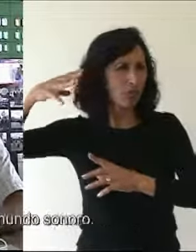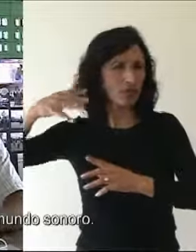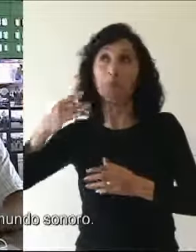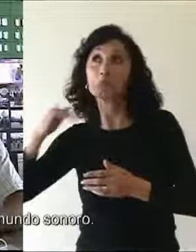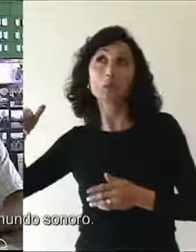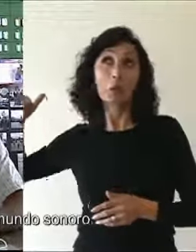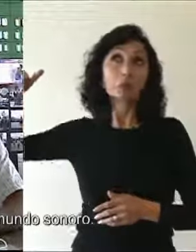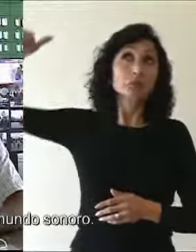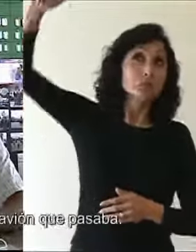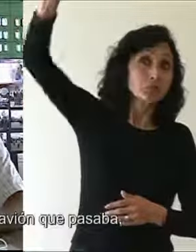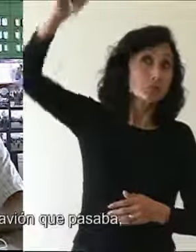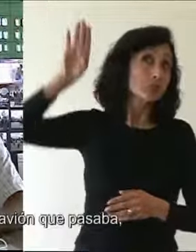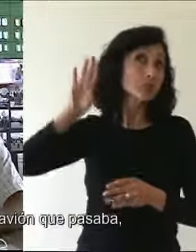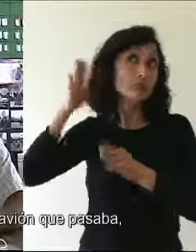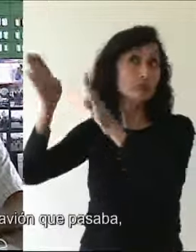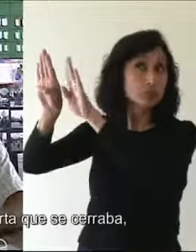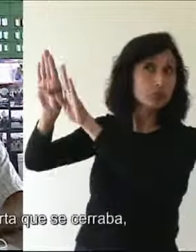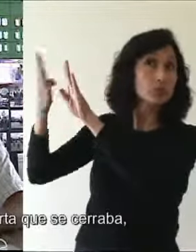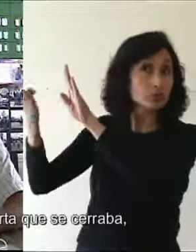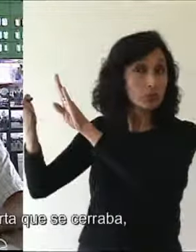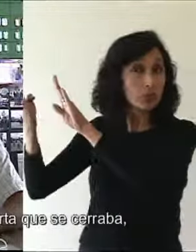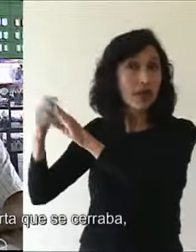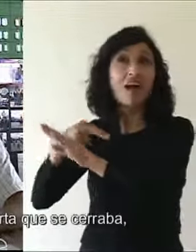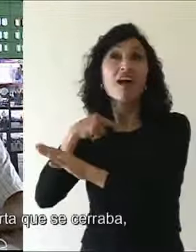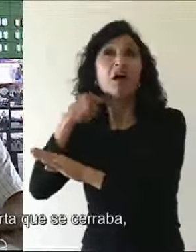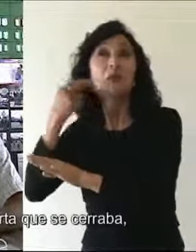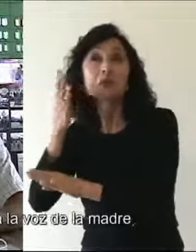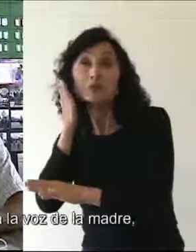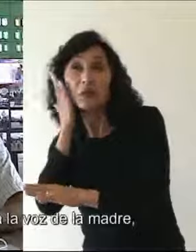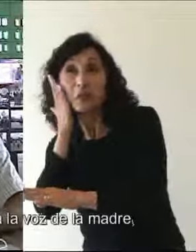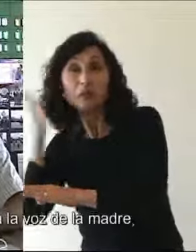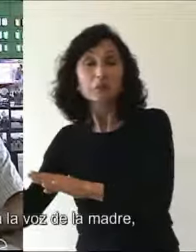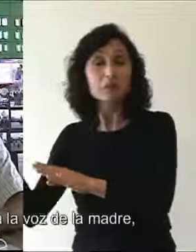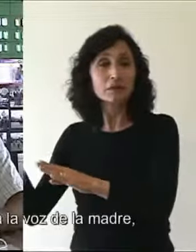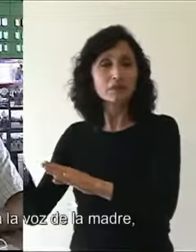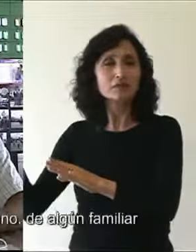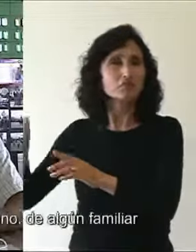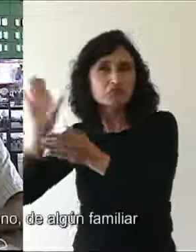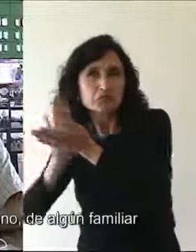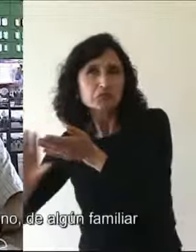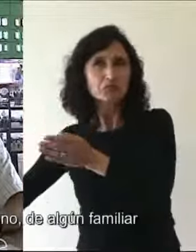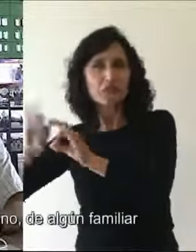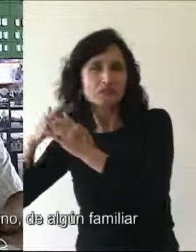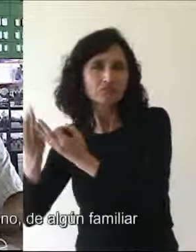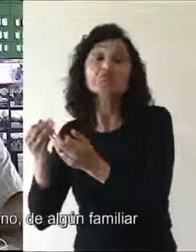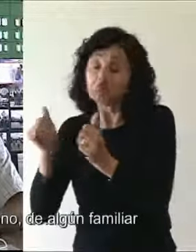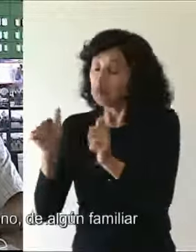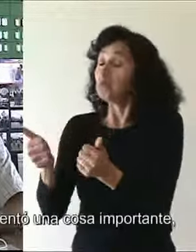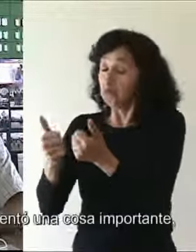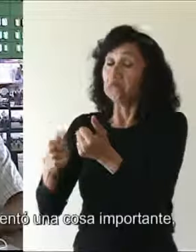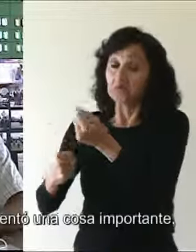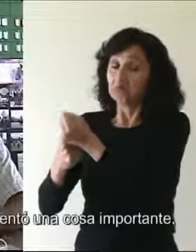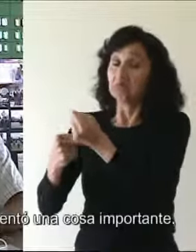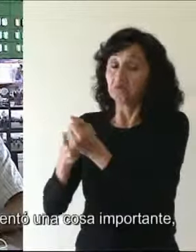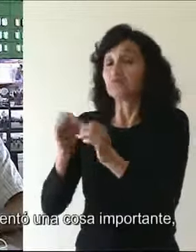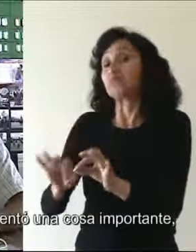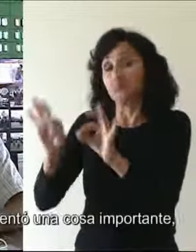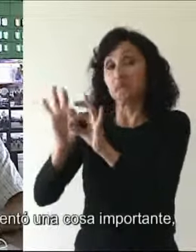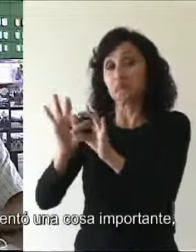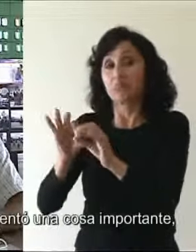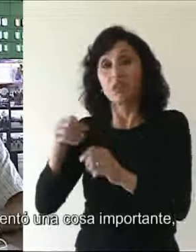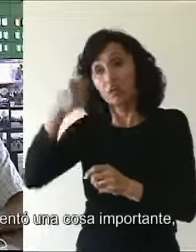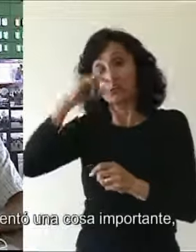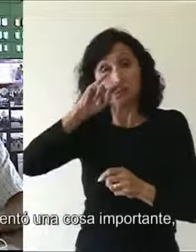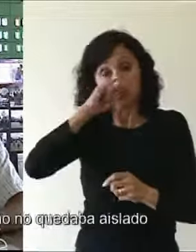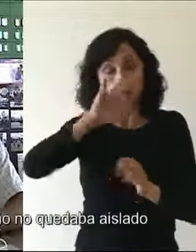incorporarse de alguna manera al mundo sonoro. Oía un avión que pasaba, una puerta se cerraba, reconocía la voz de la madre o de la hermana, de un familiar, y eso ya representó una